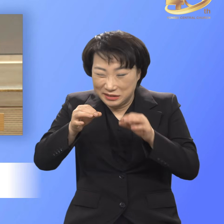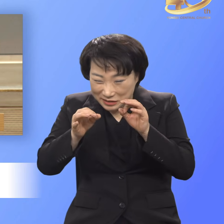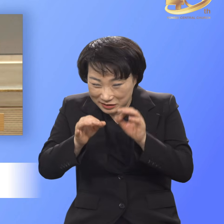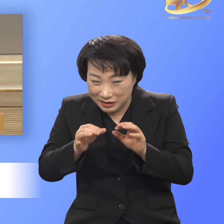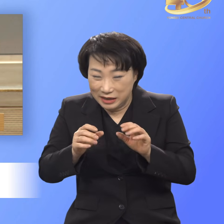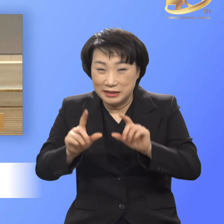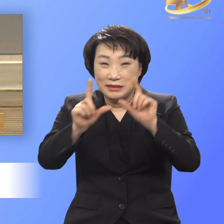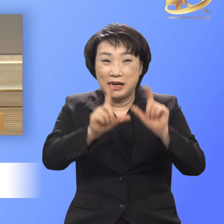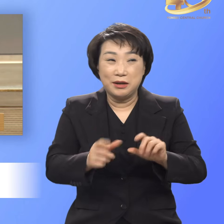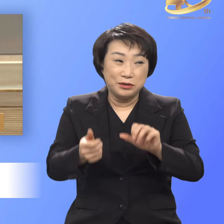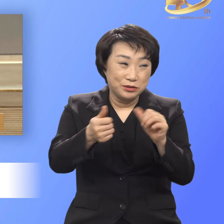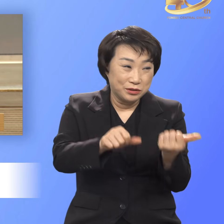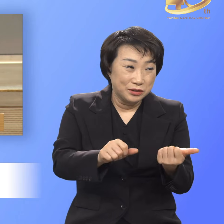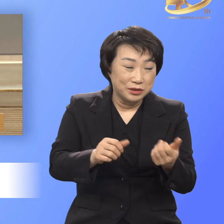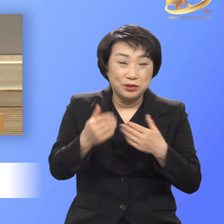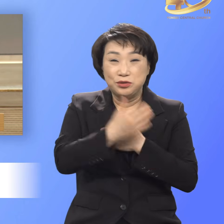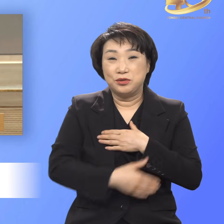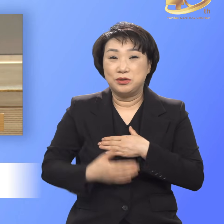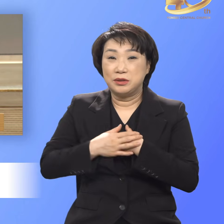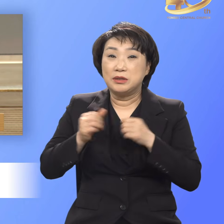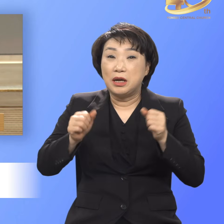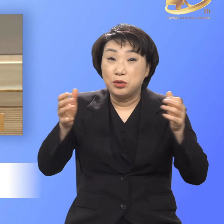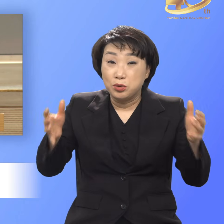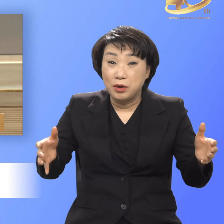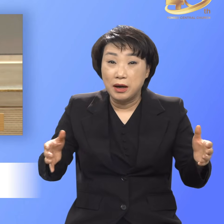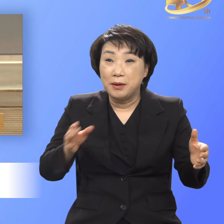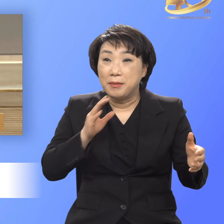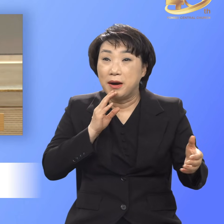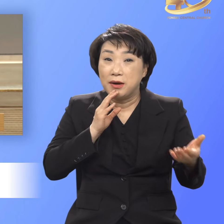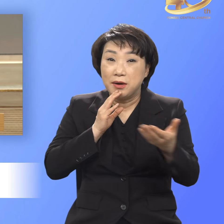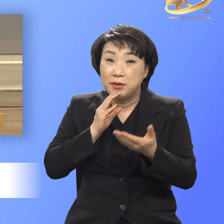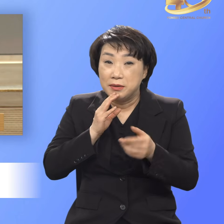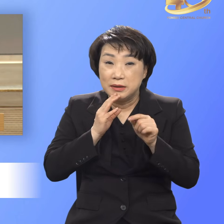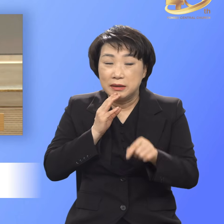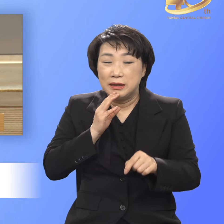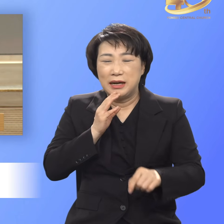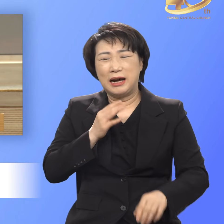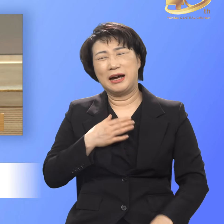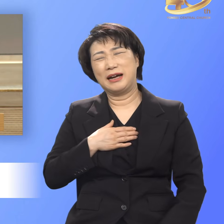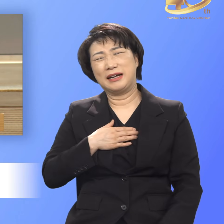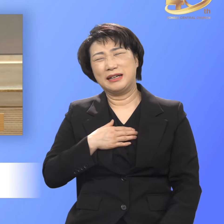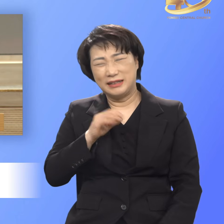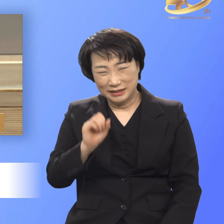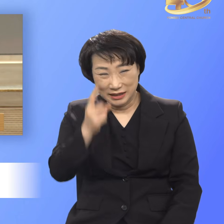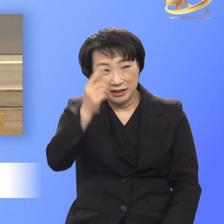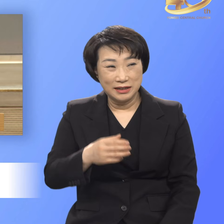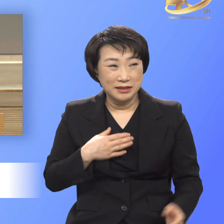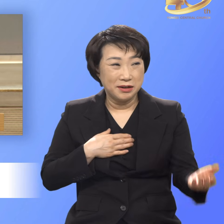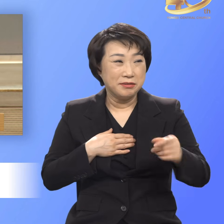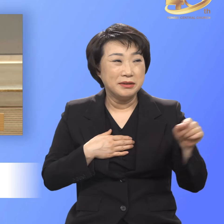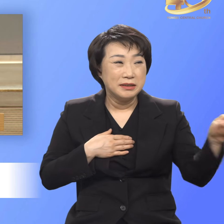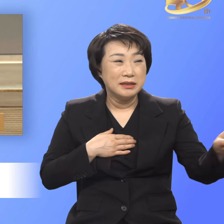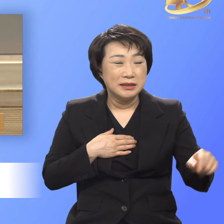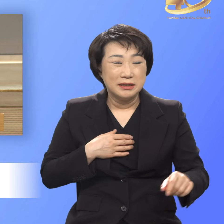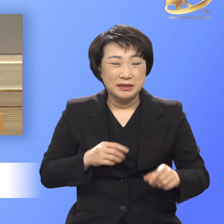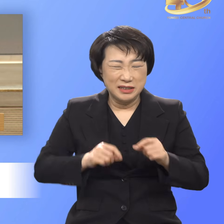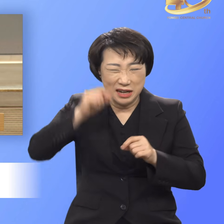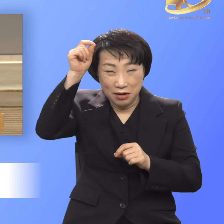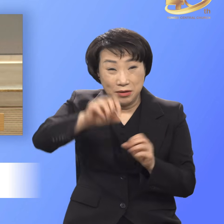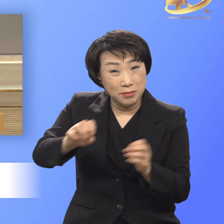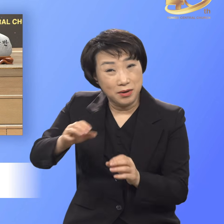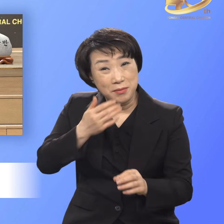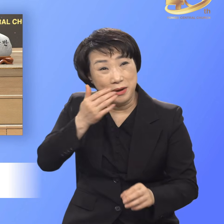조금 살다가는 이 속에서 그거 아이고 그것 때문에 의지치 않게 영원한 것을